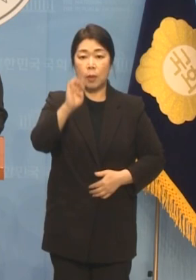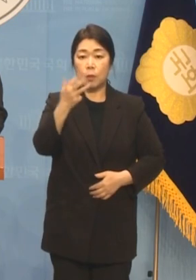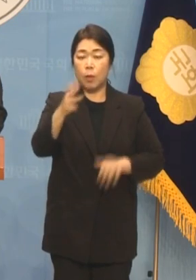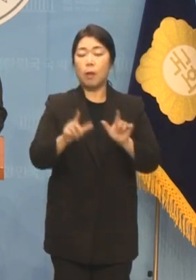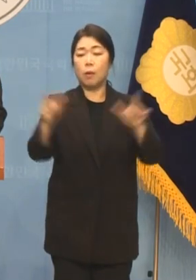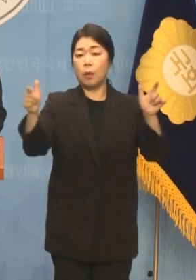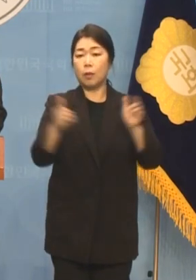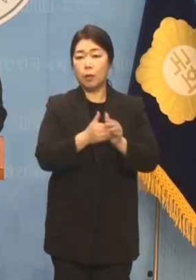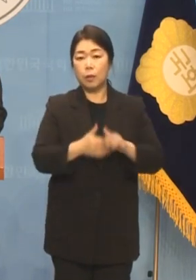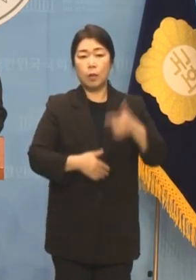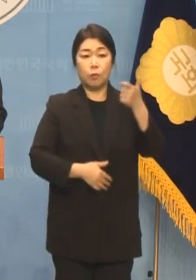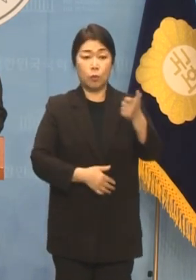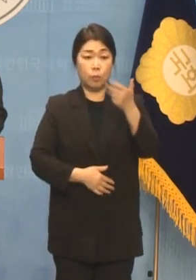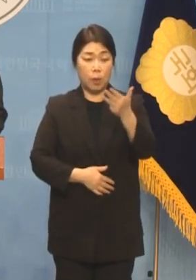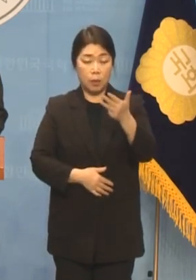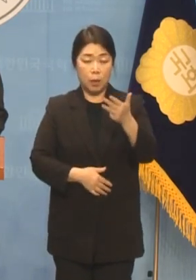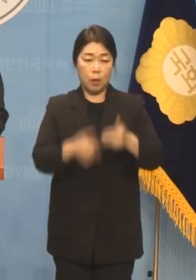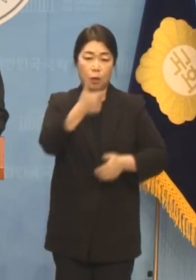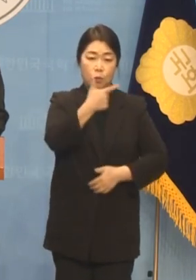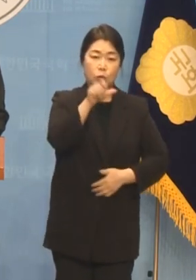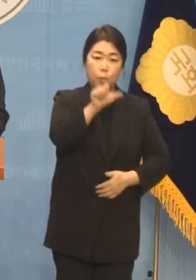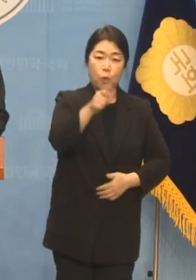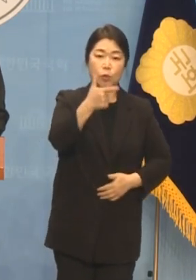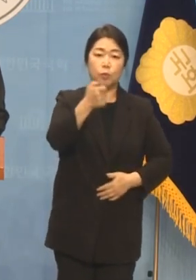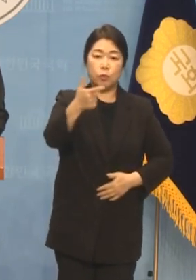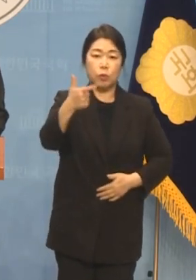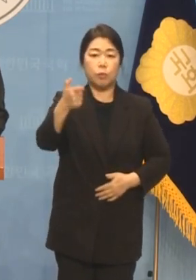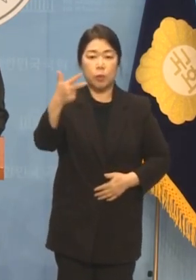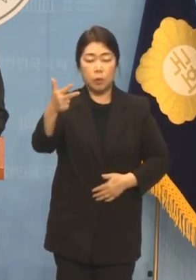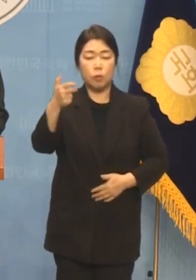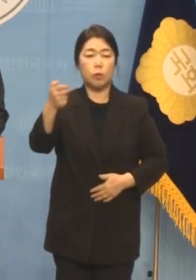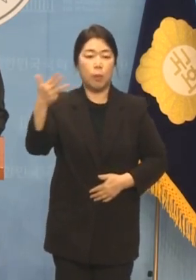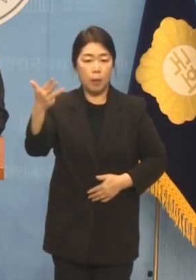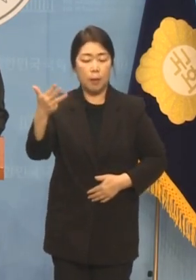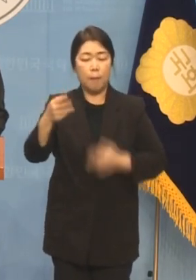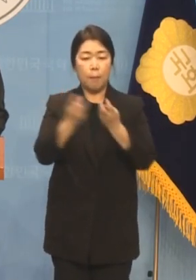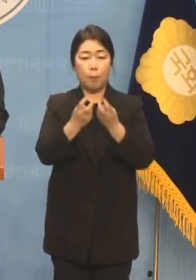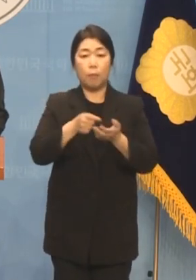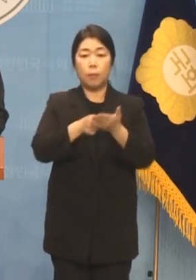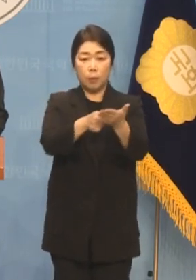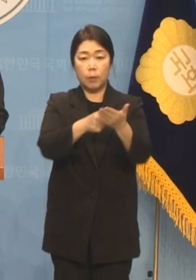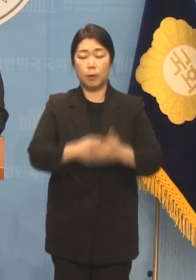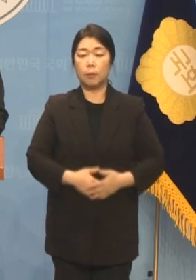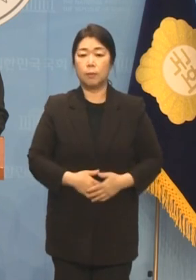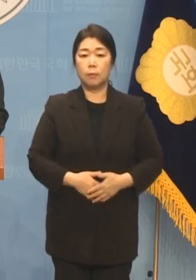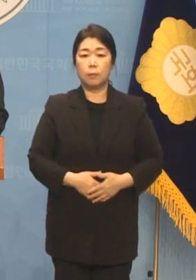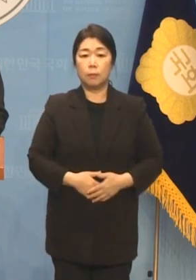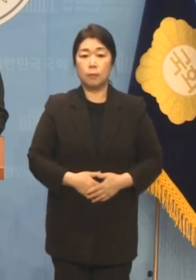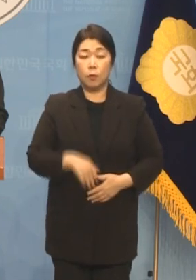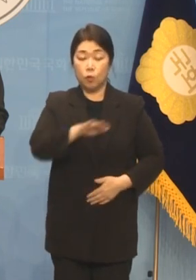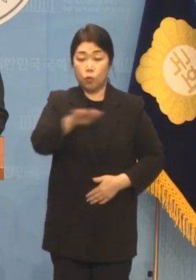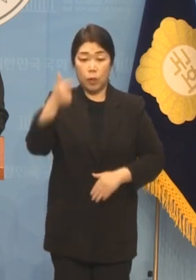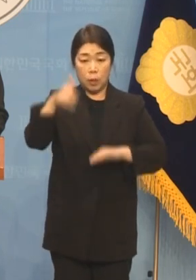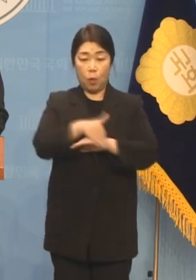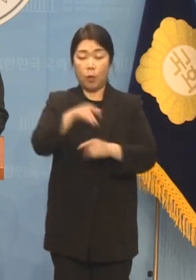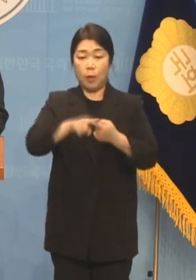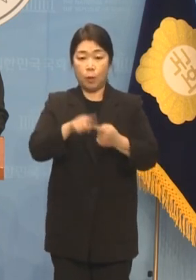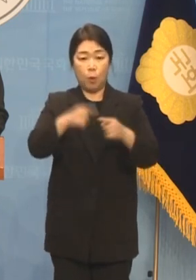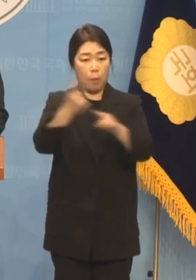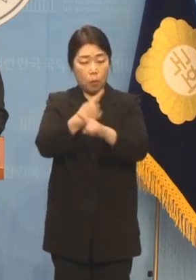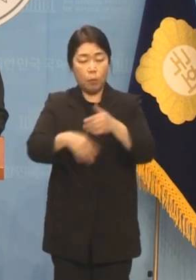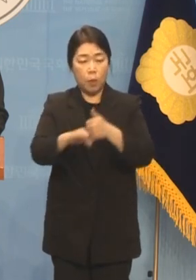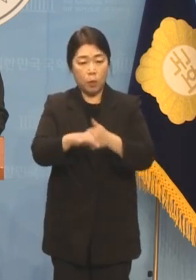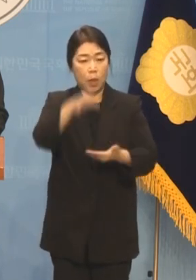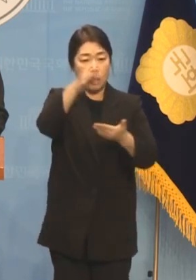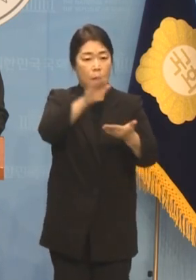2048년까지 68세로 상향하는 안을 제시합니다. 이 새로운 미래 안으로 개혁할 경우 기금 소진 예상